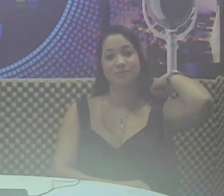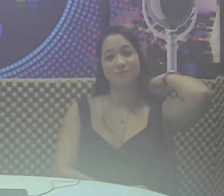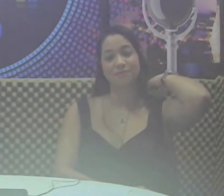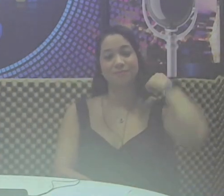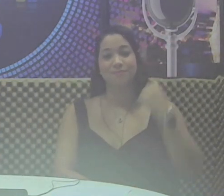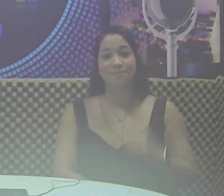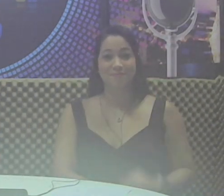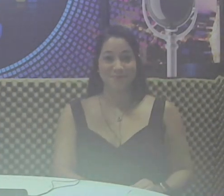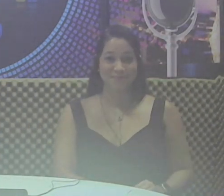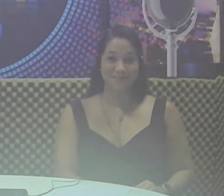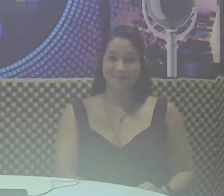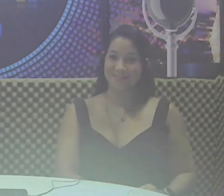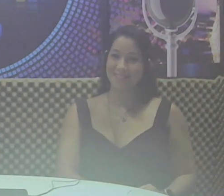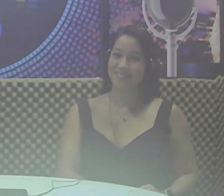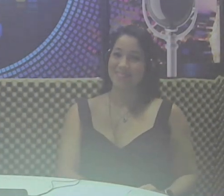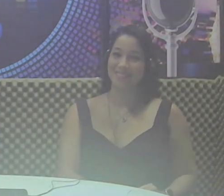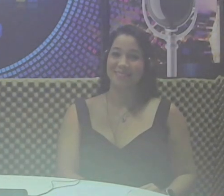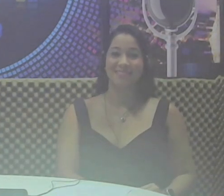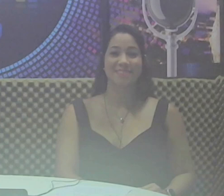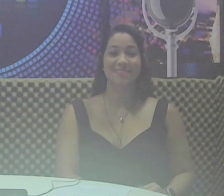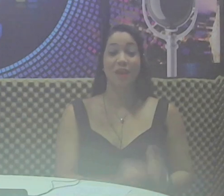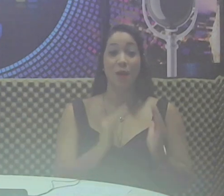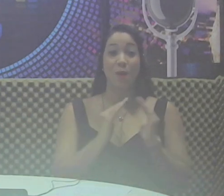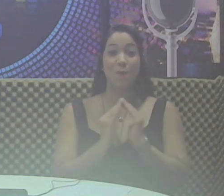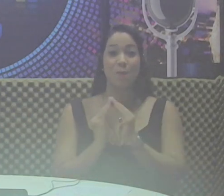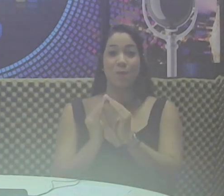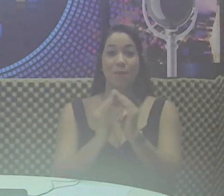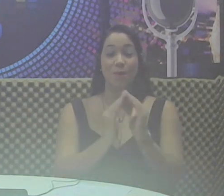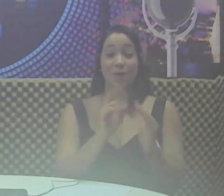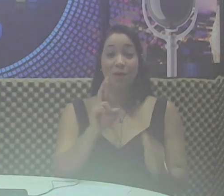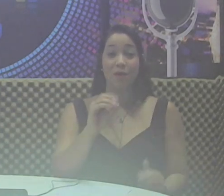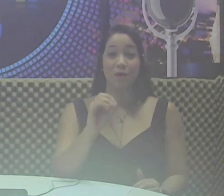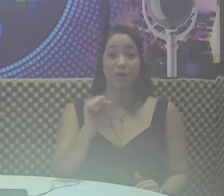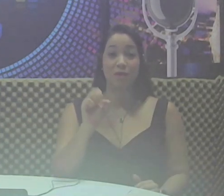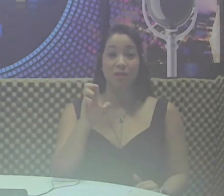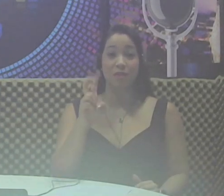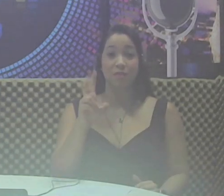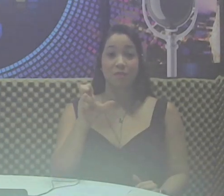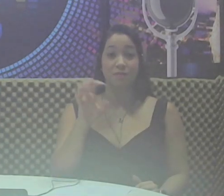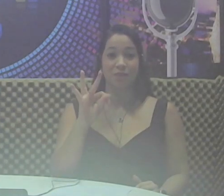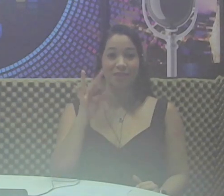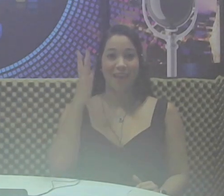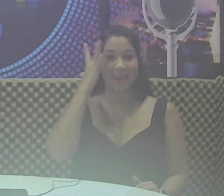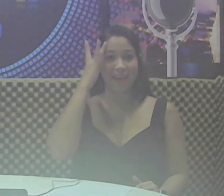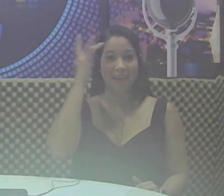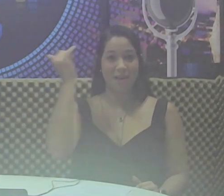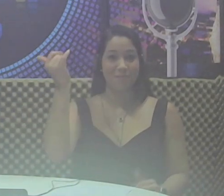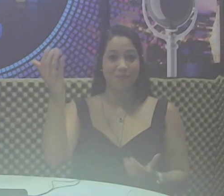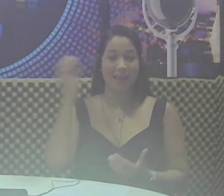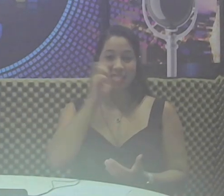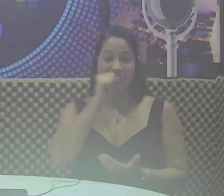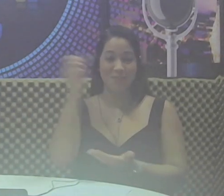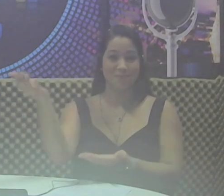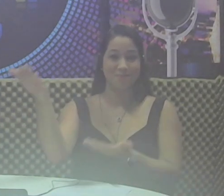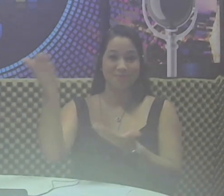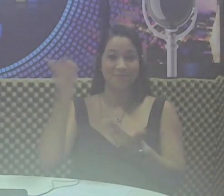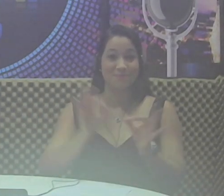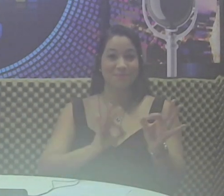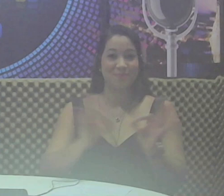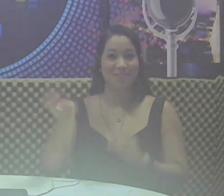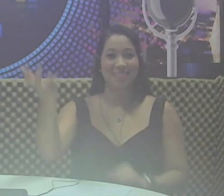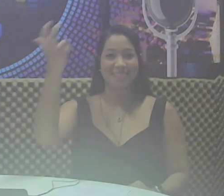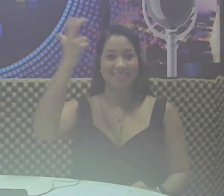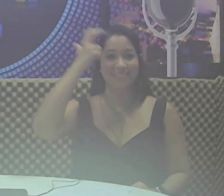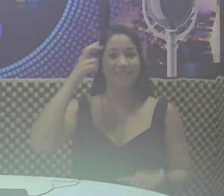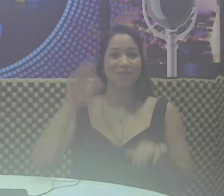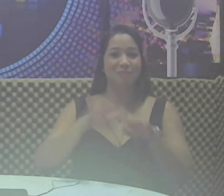notícias. Os moradores do bairro Roosevelt e região recebem amanhã, sábado, o projeto cultural